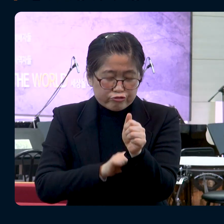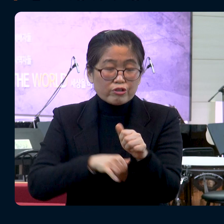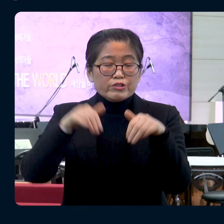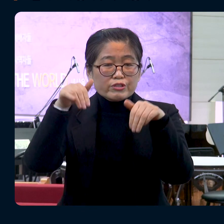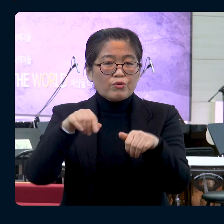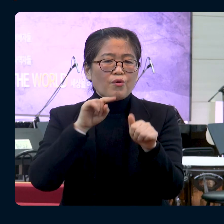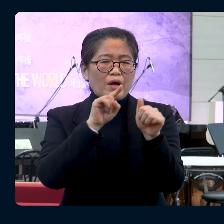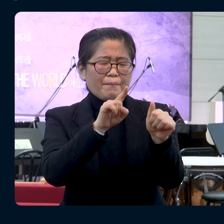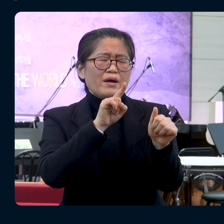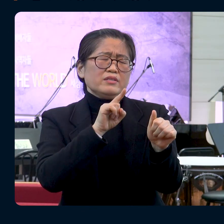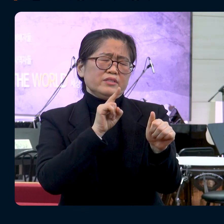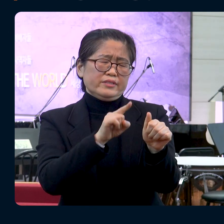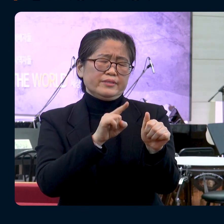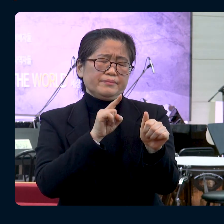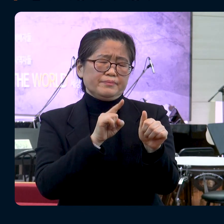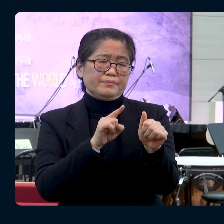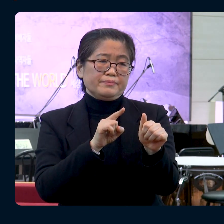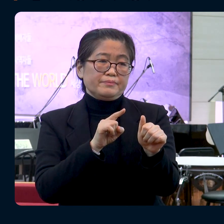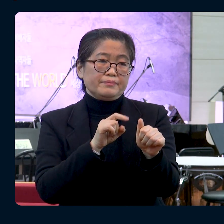이 말씀만 하시면